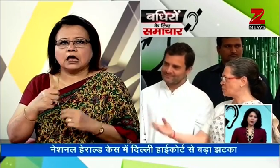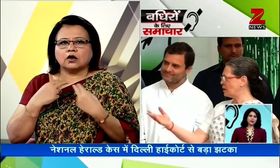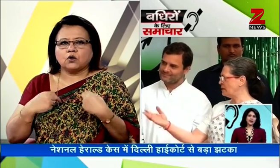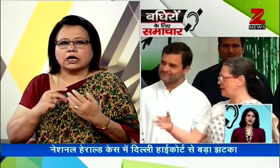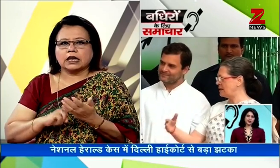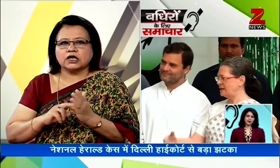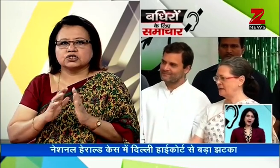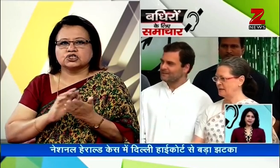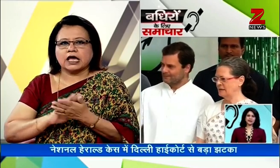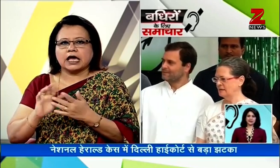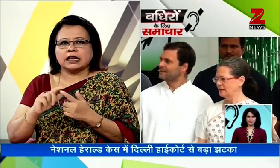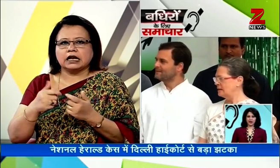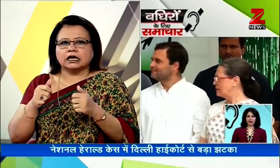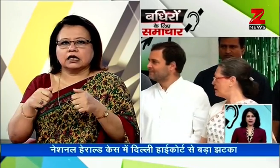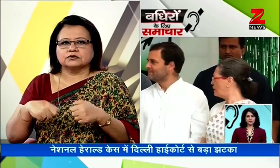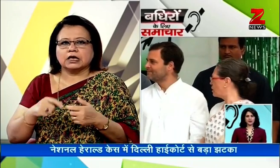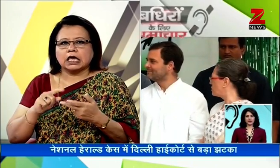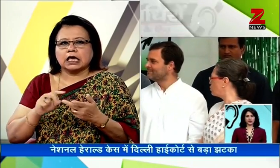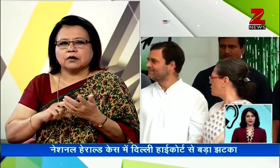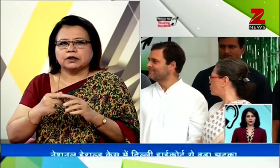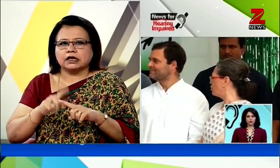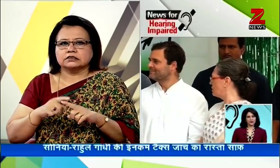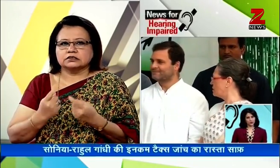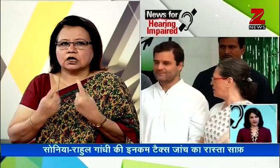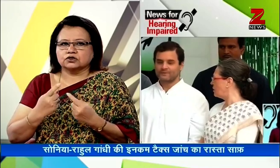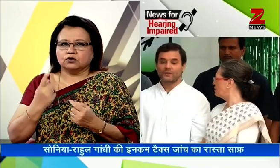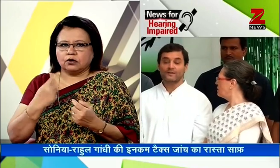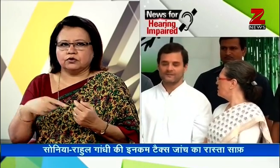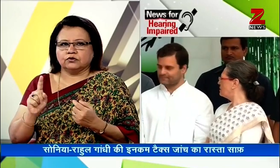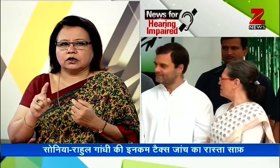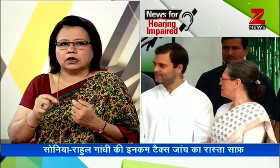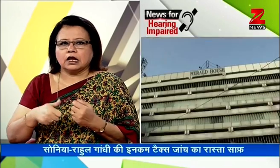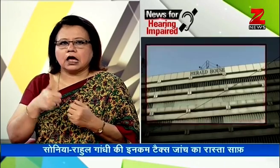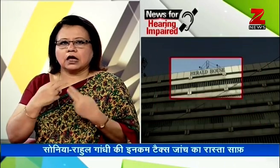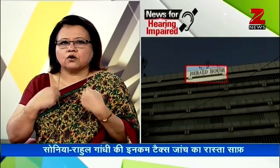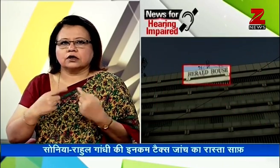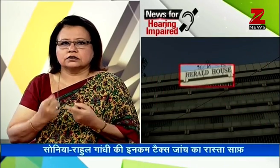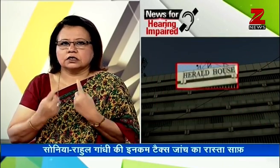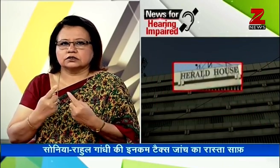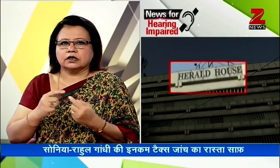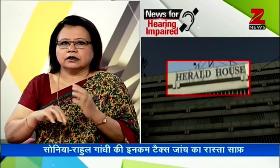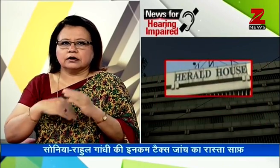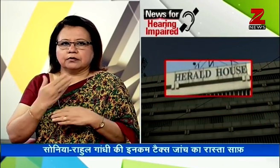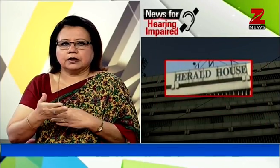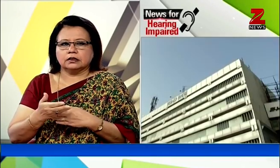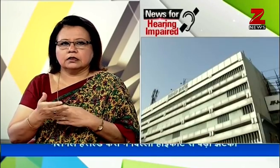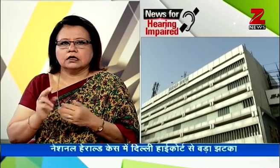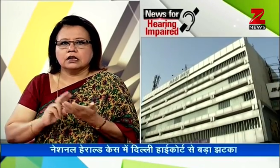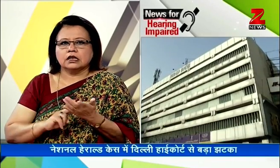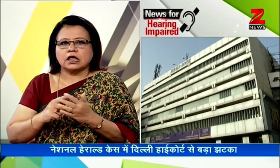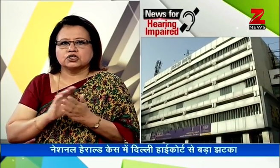दिल्ली हाई कोर्ट ने नेशनल हेरल्ड केस में इनकम टैक्स जांच को मंजूरी दे दी है। हाई कोर्ट से जांच की मंजूरी मिलने के